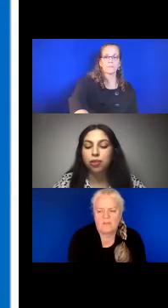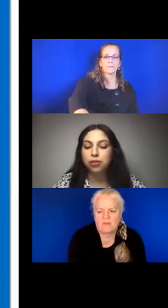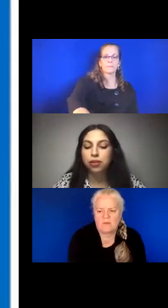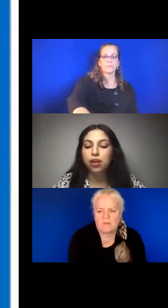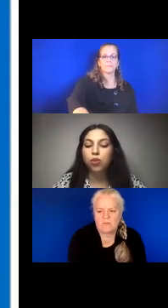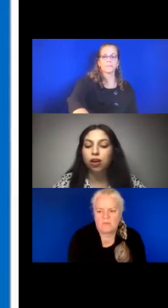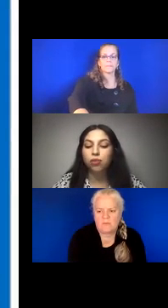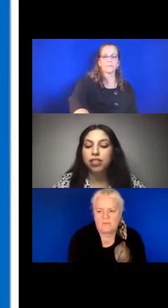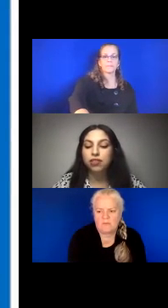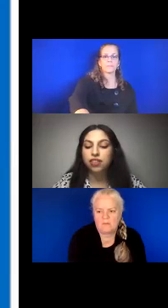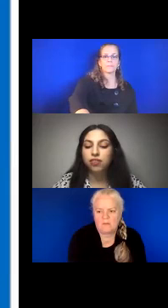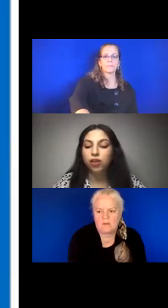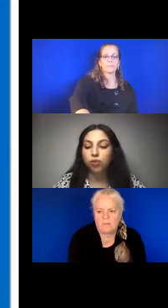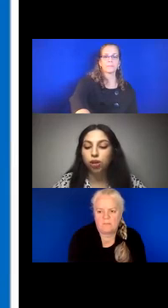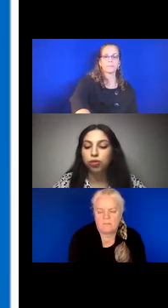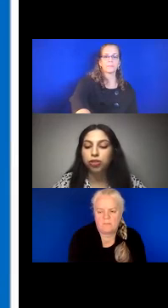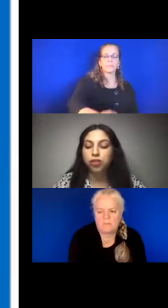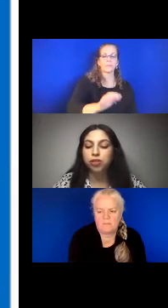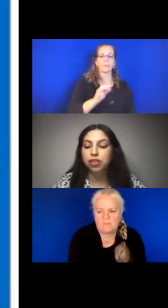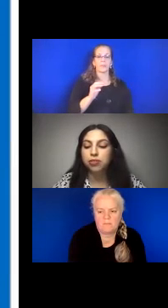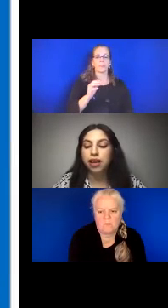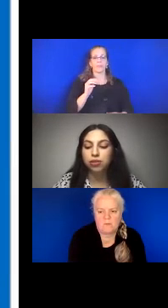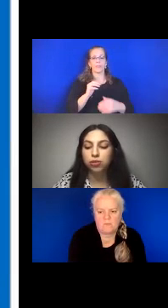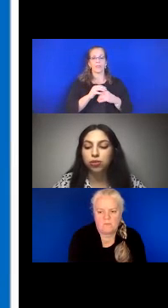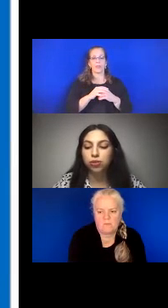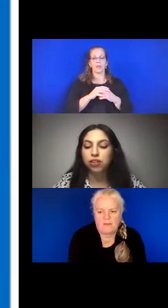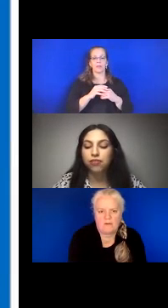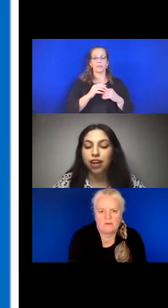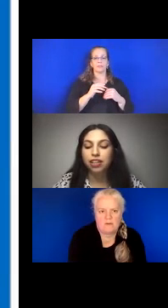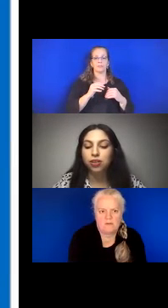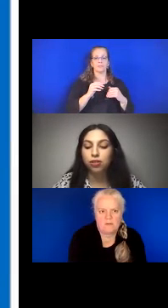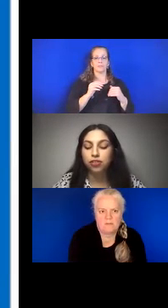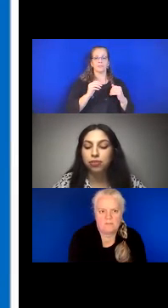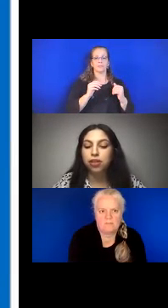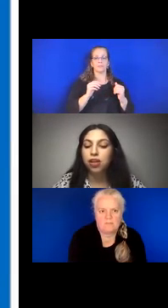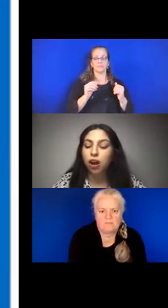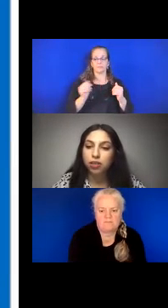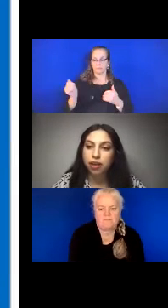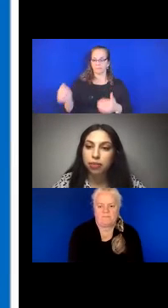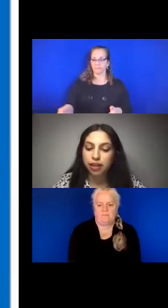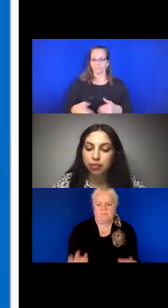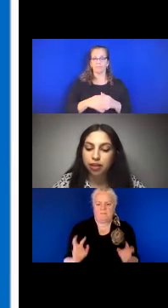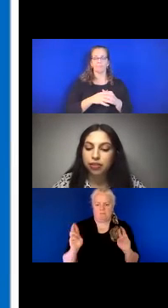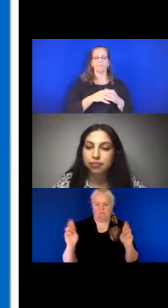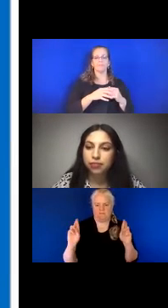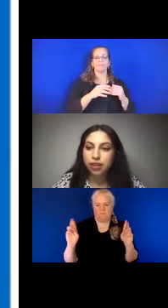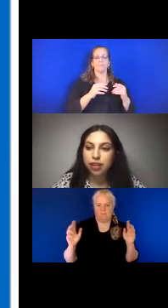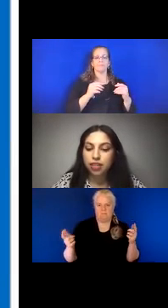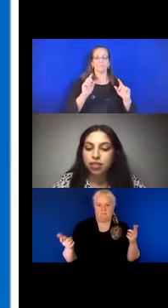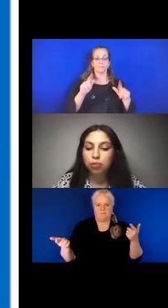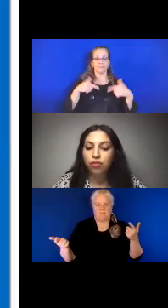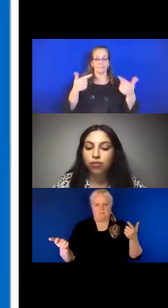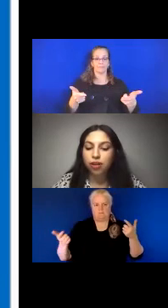基金。这个是一个纽约由联邦政府资助的计划，是帮助在 COVID-19 大流